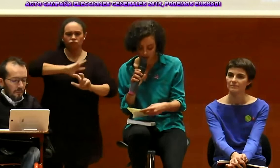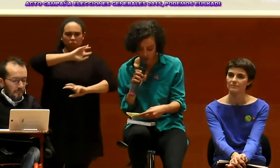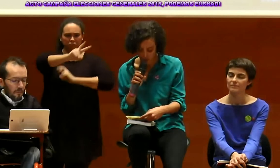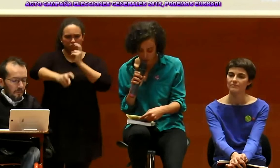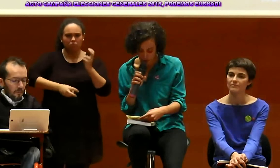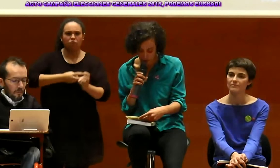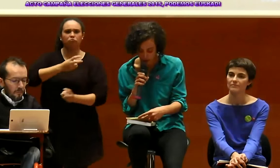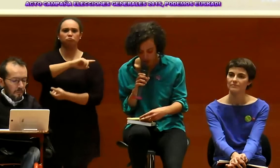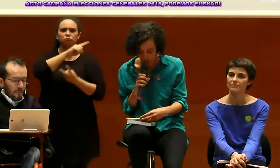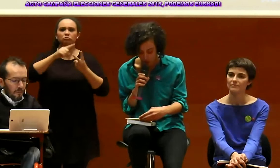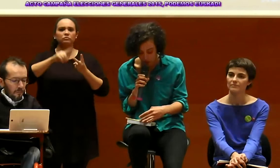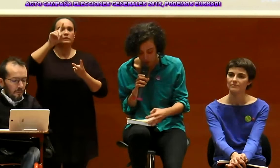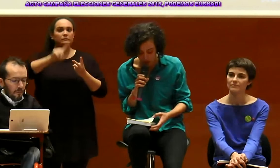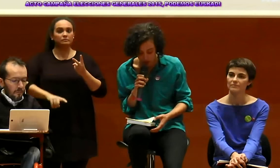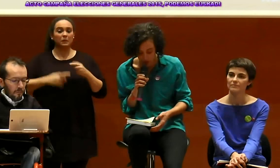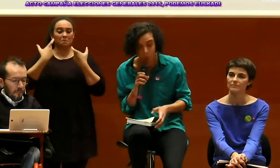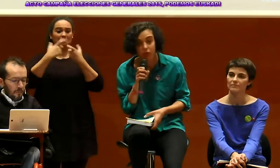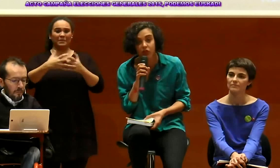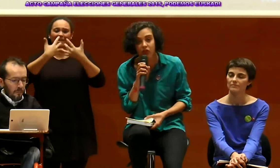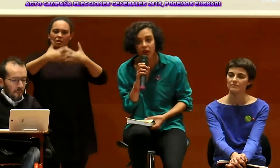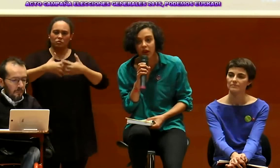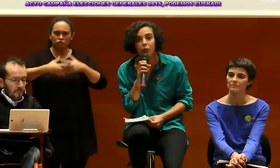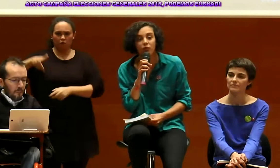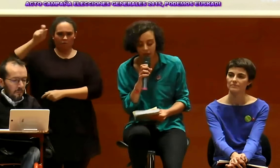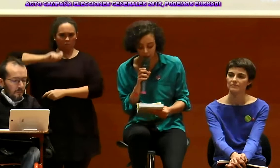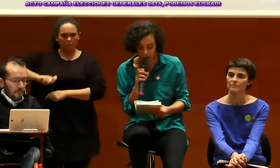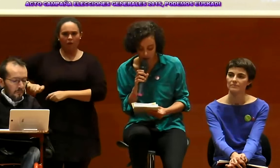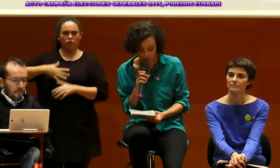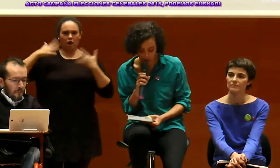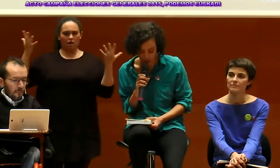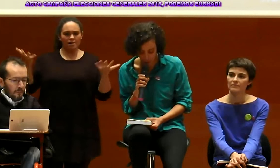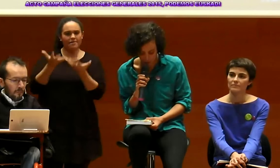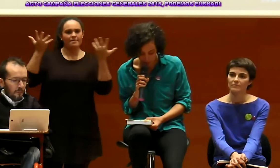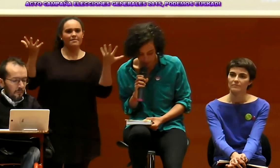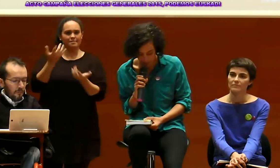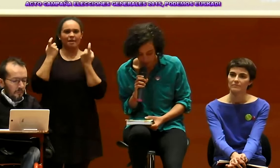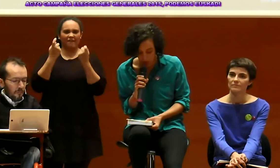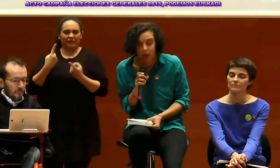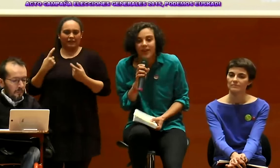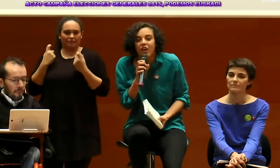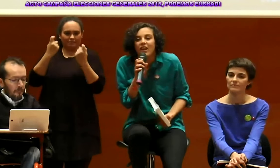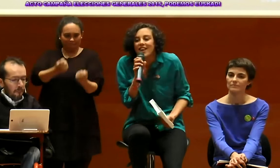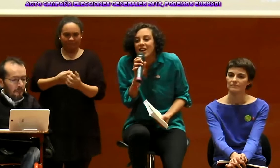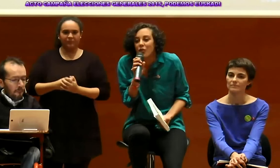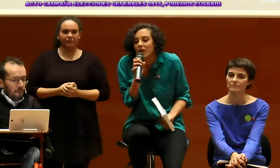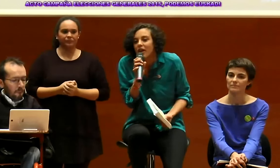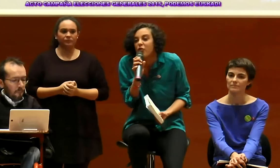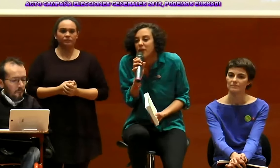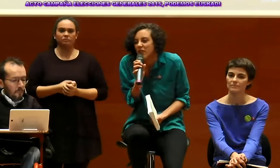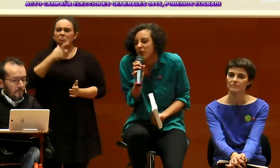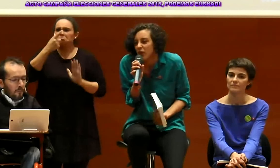ditugula esaten du, eta sektore industrialeko profesionalei bultza eman nahi diogula. Eta nolatan egin